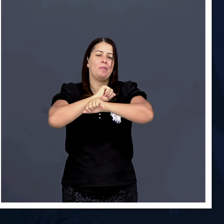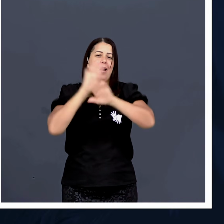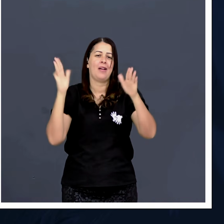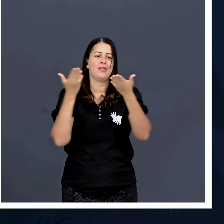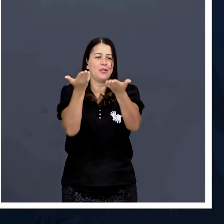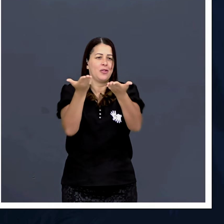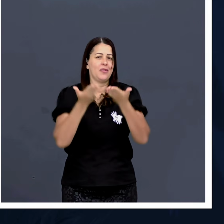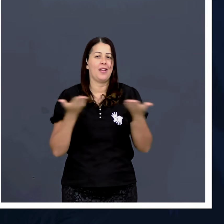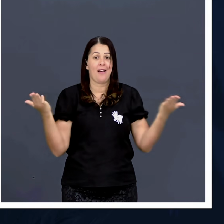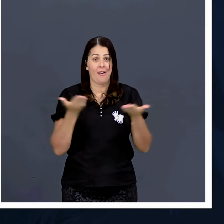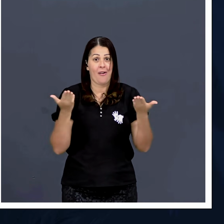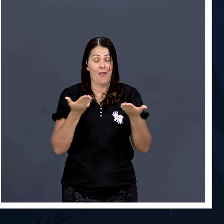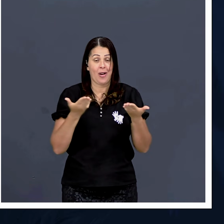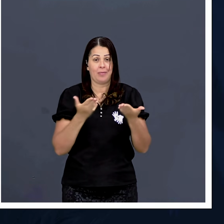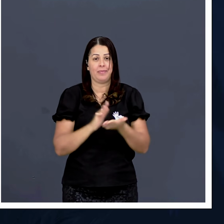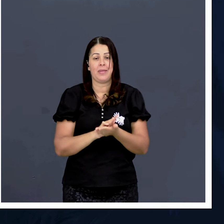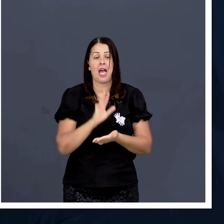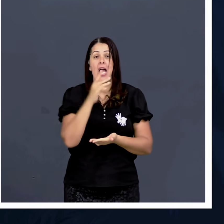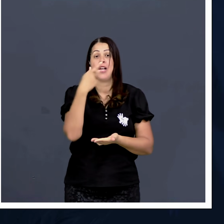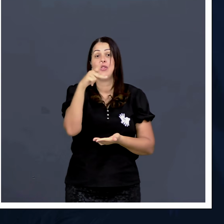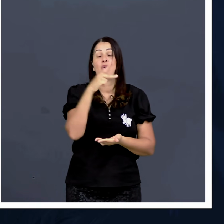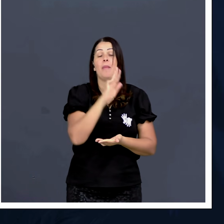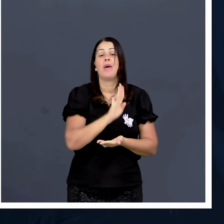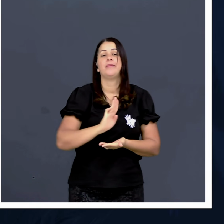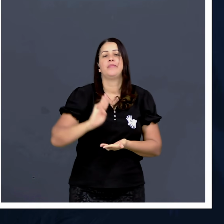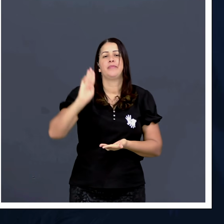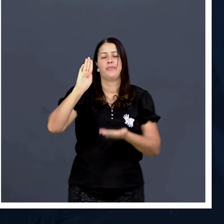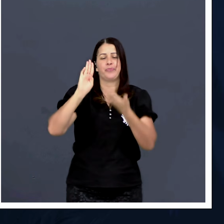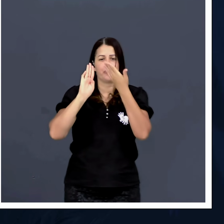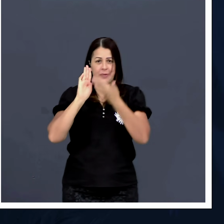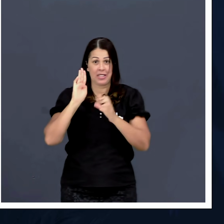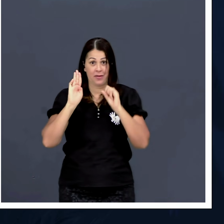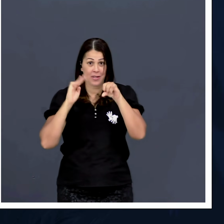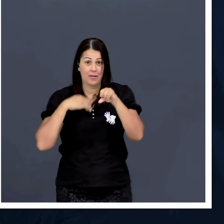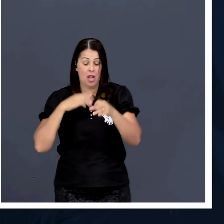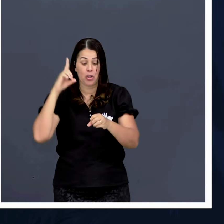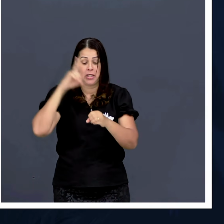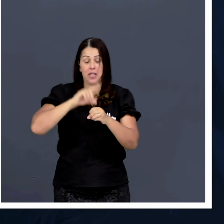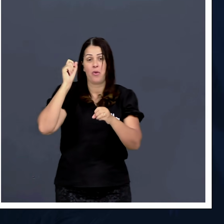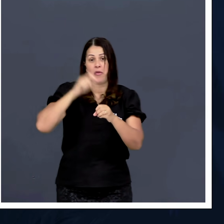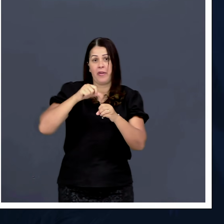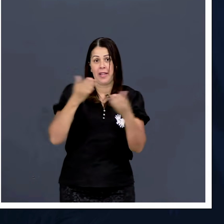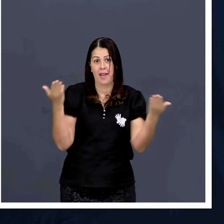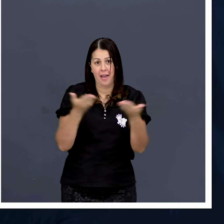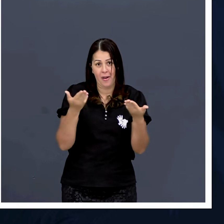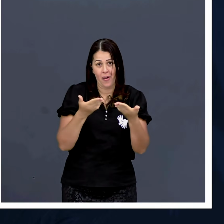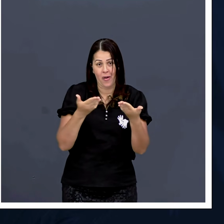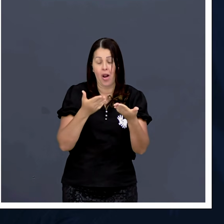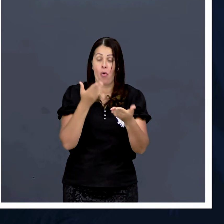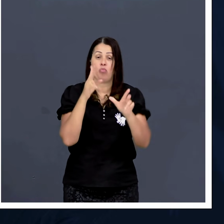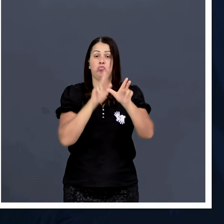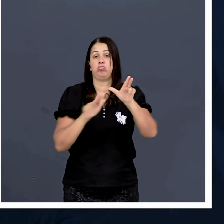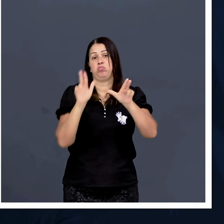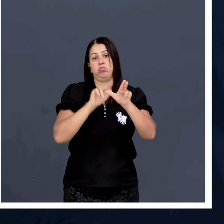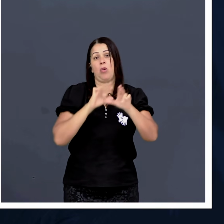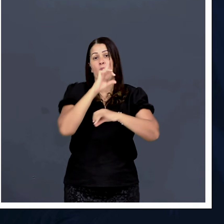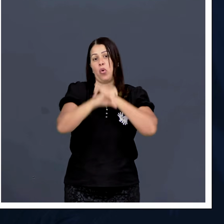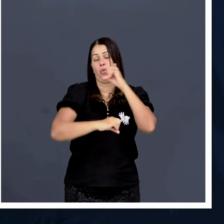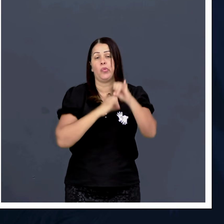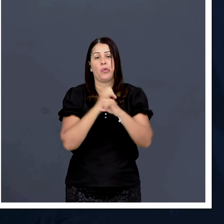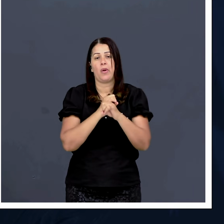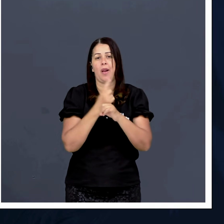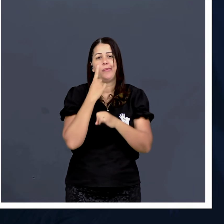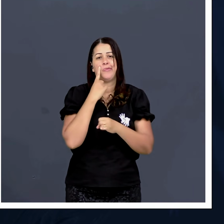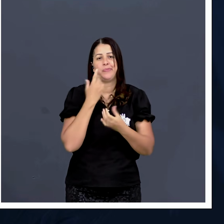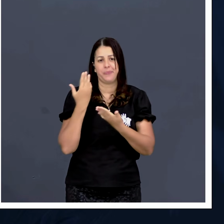te convidar a pegar na sua mão direita, você que vai devolver o seu dízimo, você que vai ofertar, você que vai fazer de forma online,